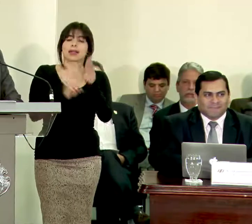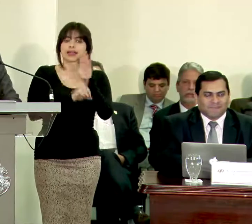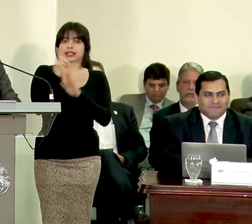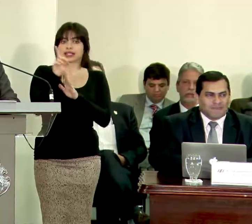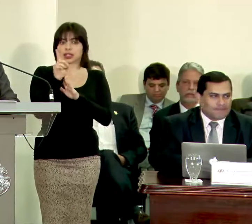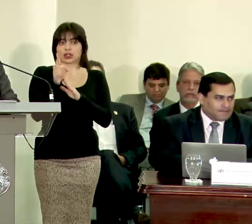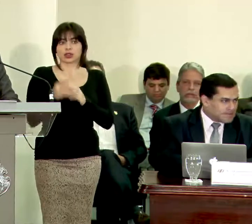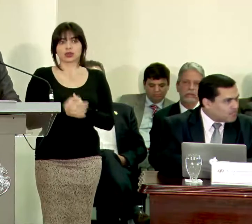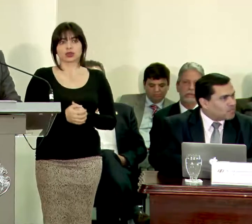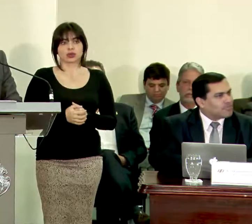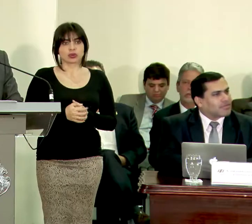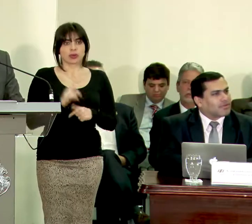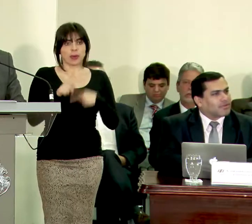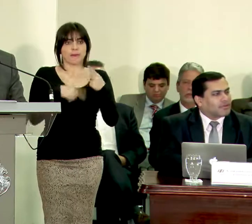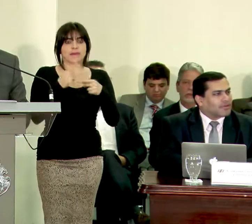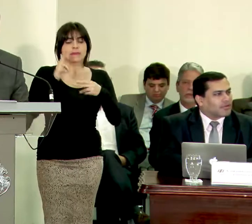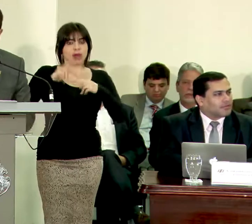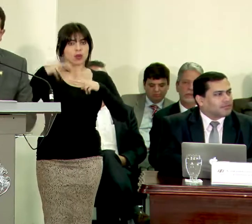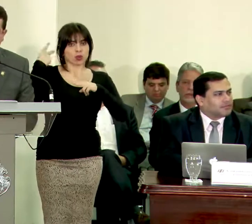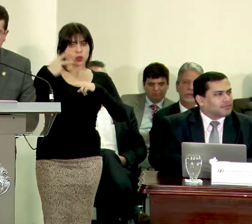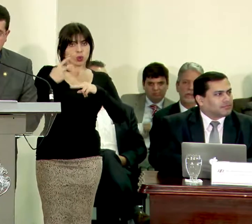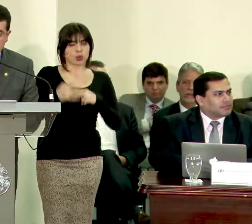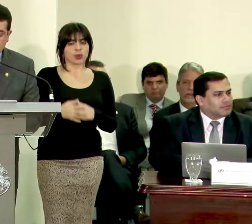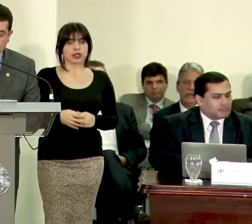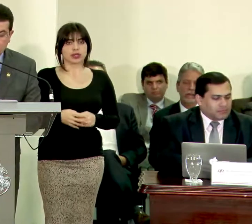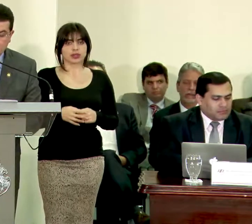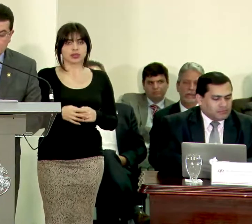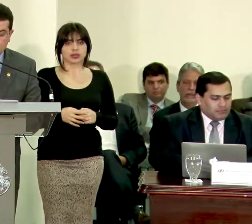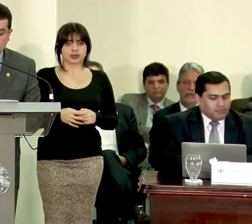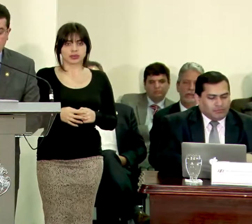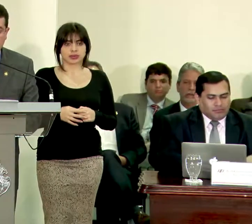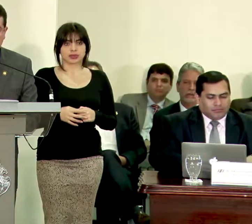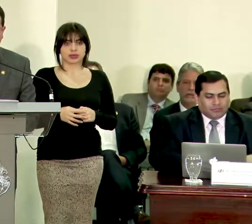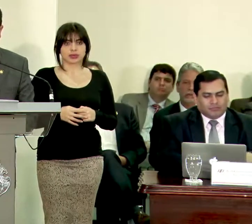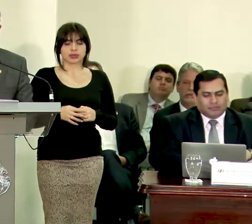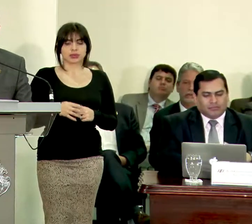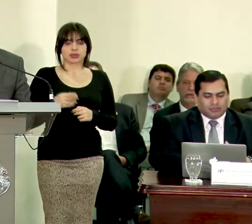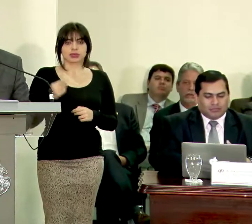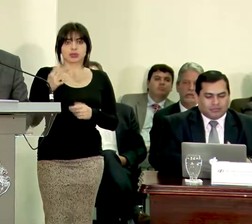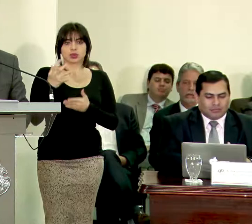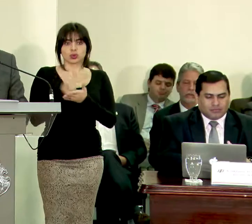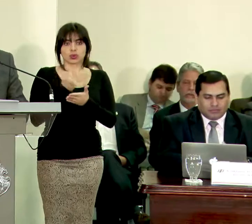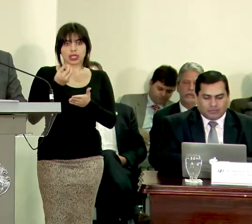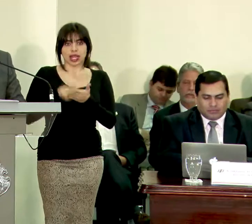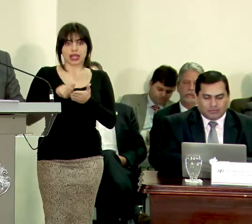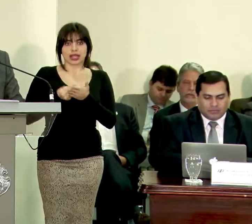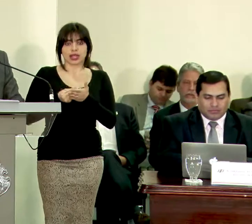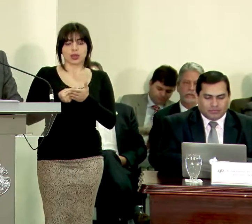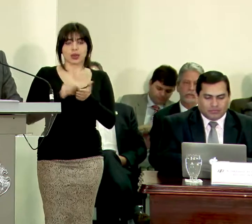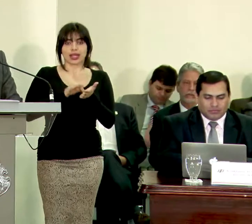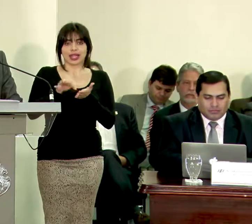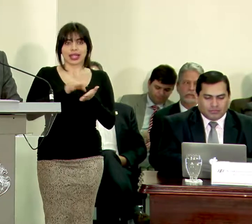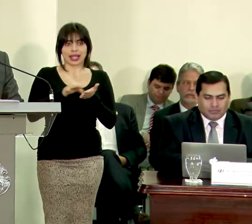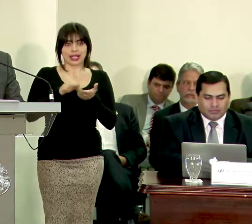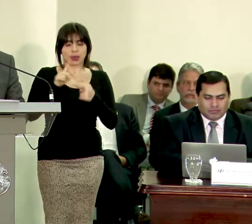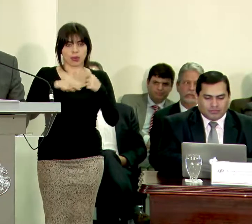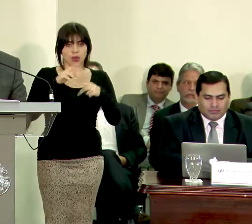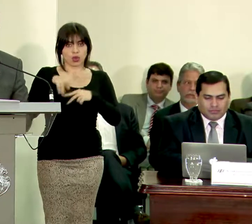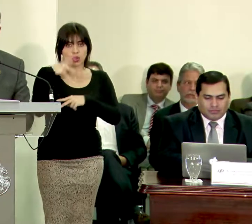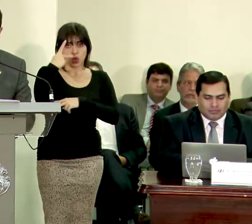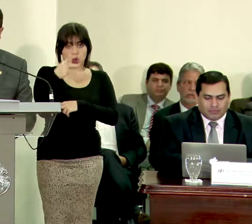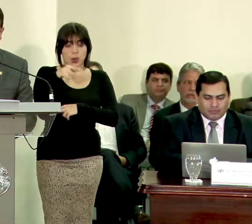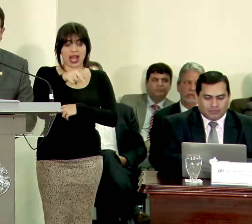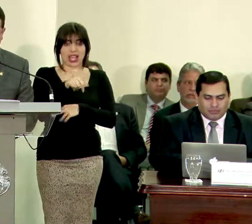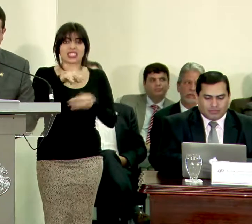Desarrollo va a duplicar su saldo de cartera de crédito, lo